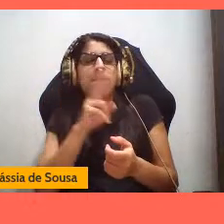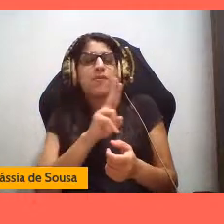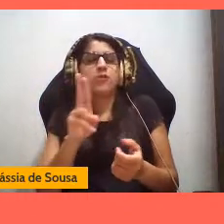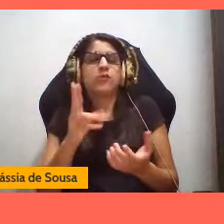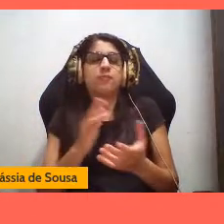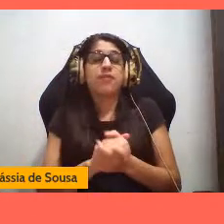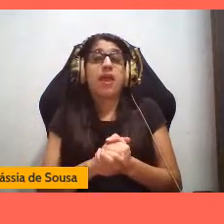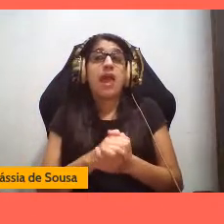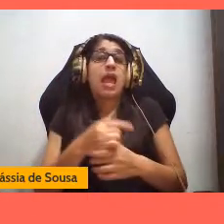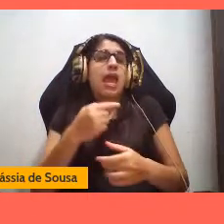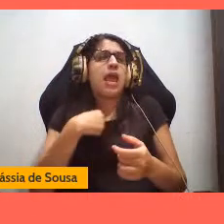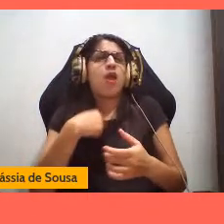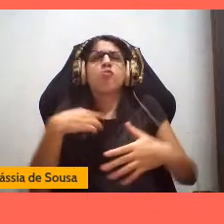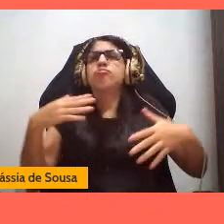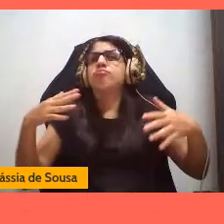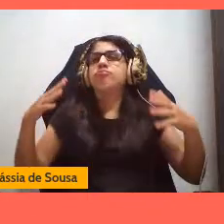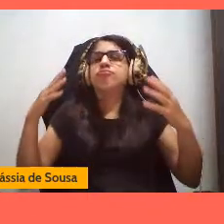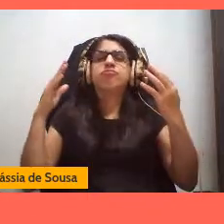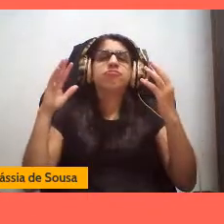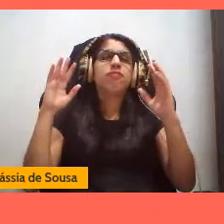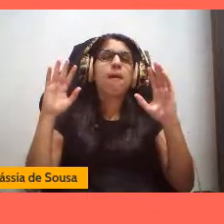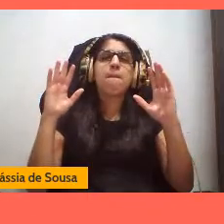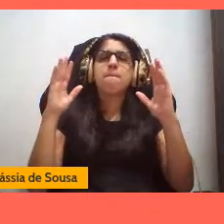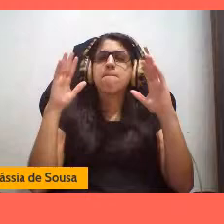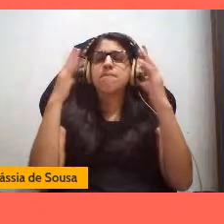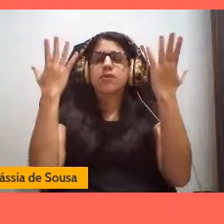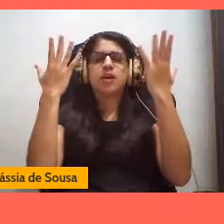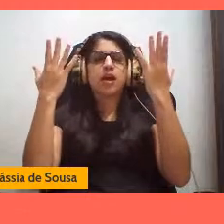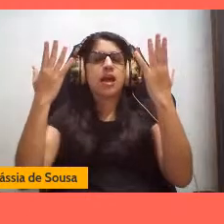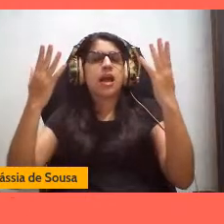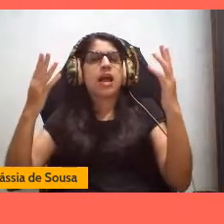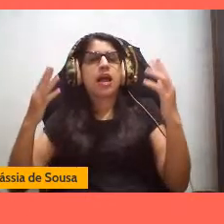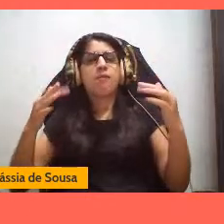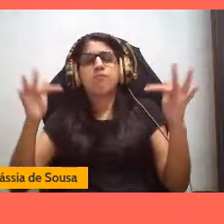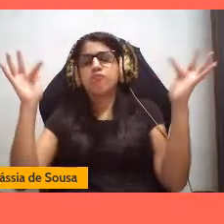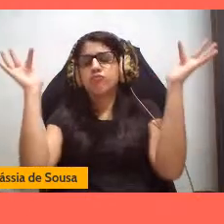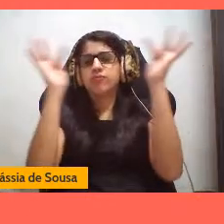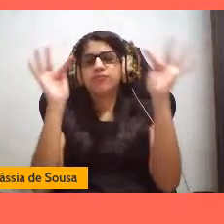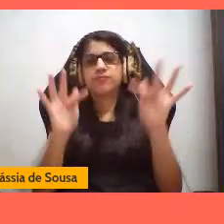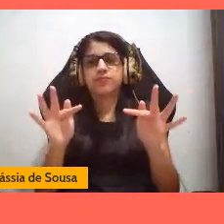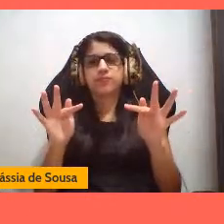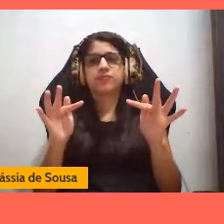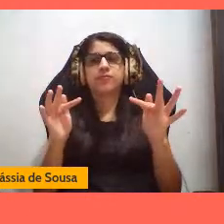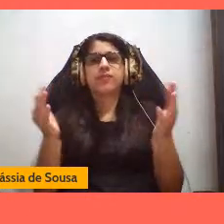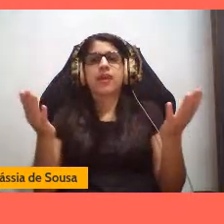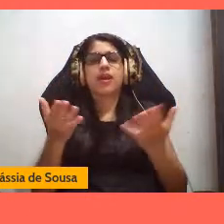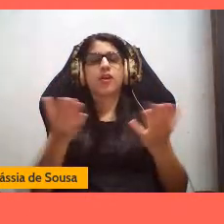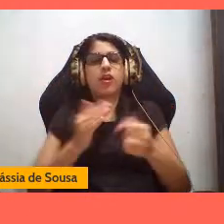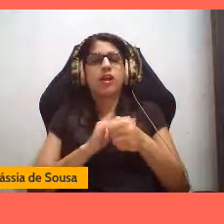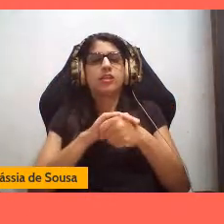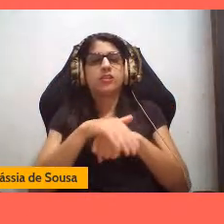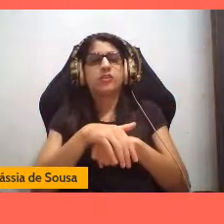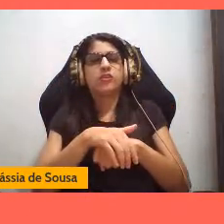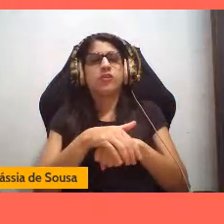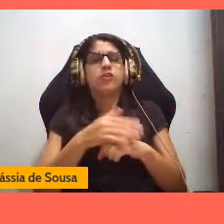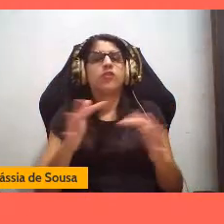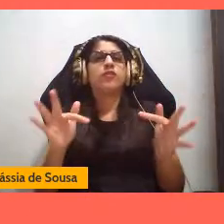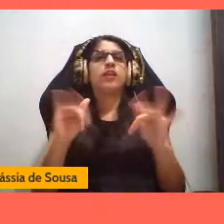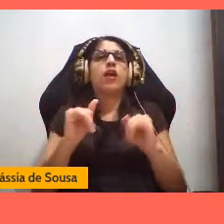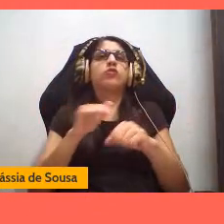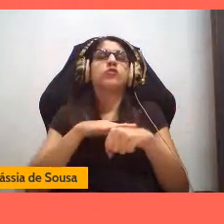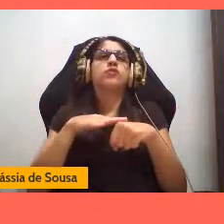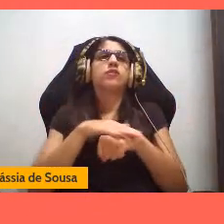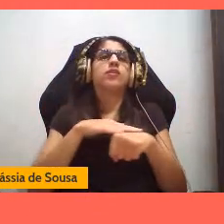estar aqui e agora à noite nessa atividade final de conversa,